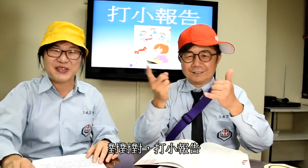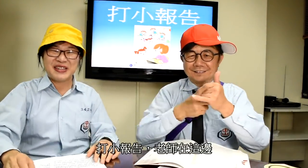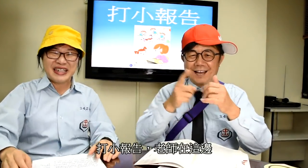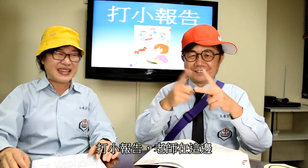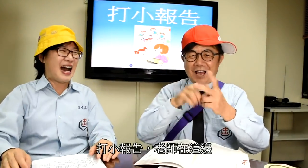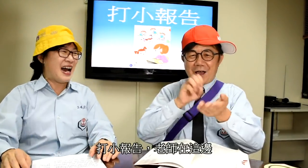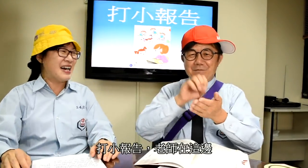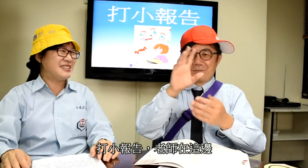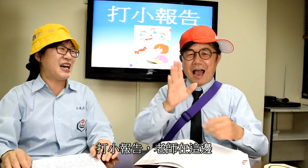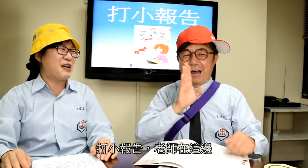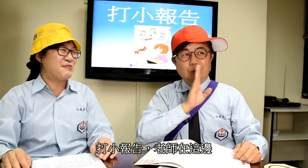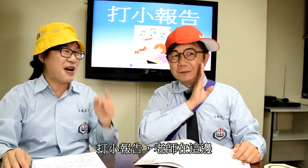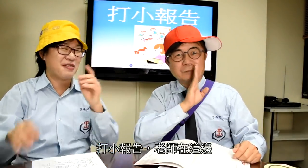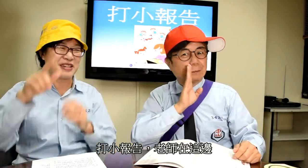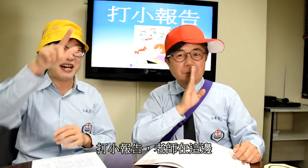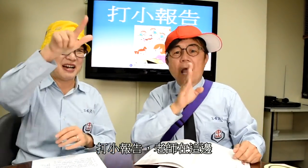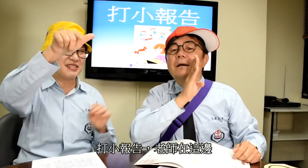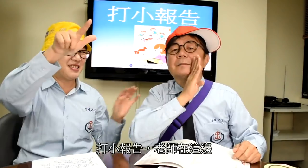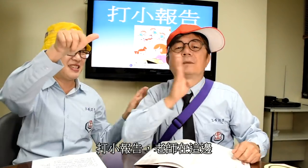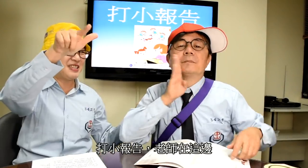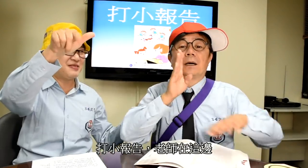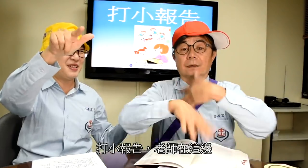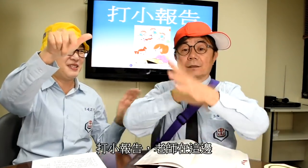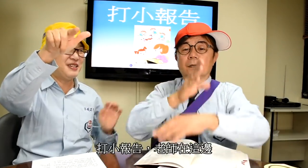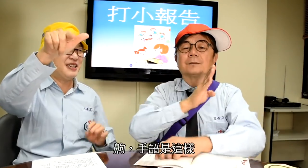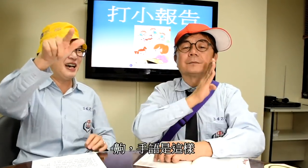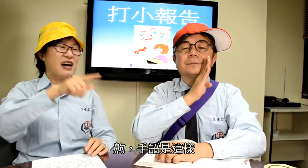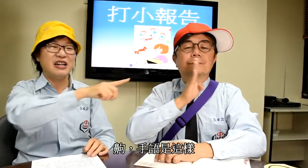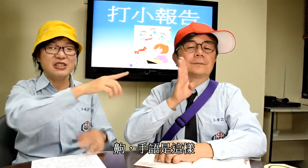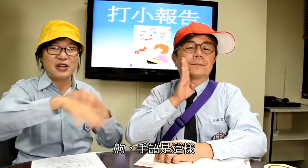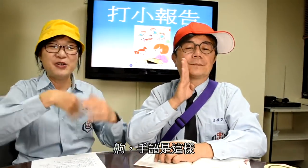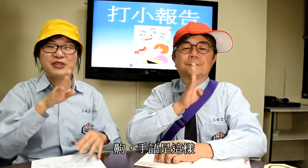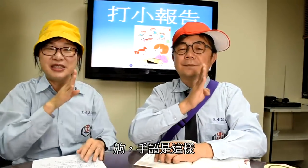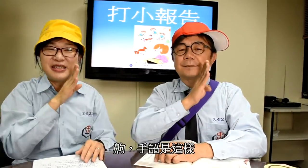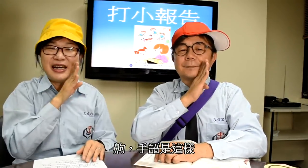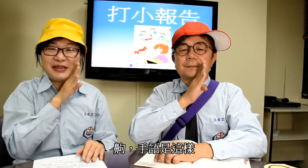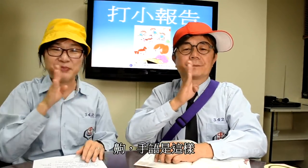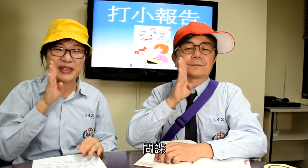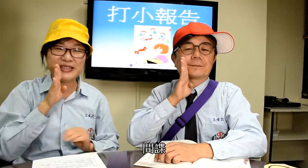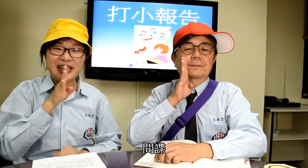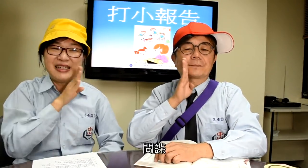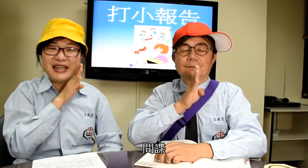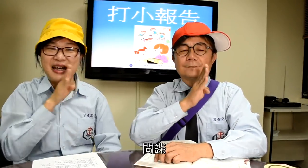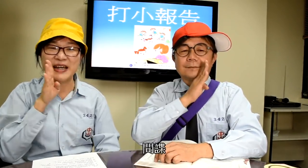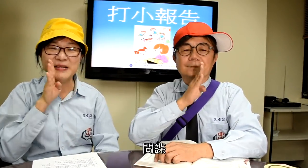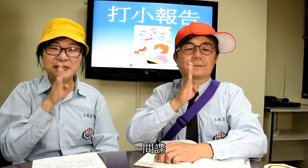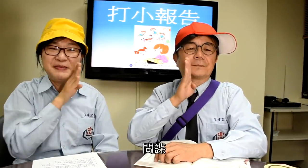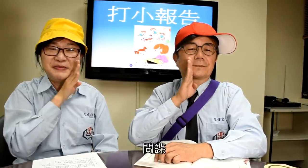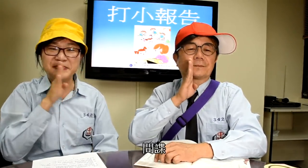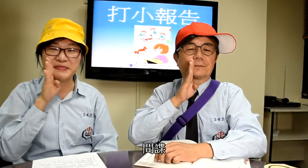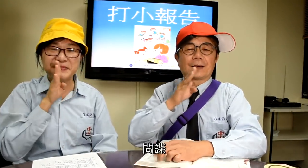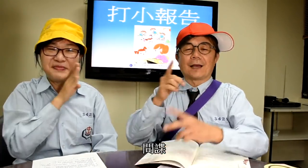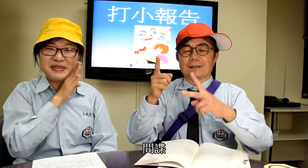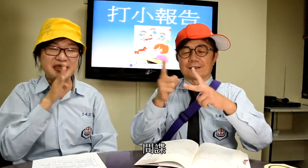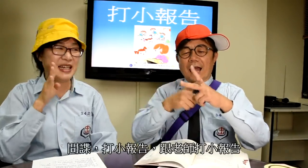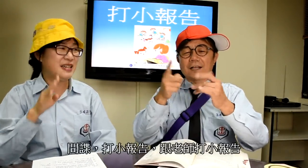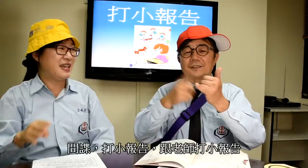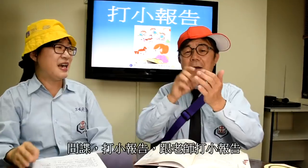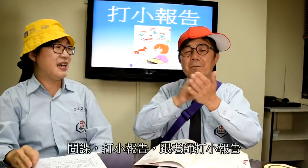打小报告，老师在这边。好，手语是这样，间谍，嗯，间谍